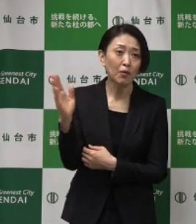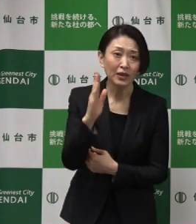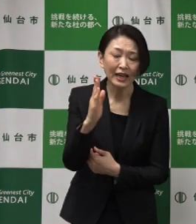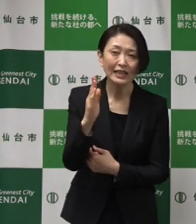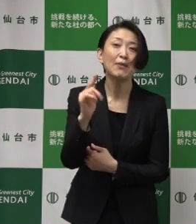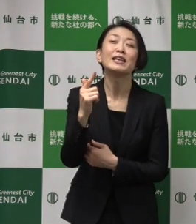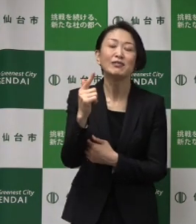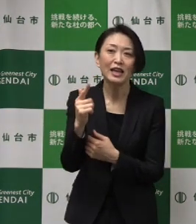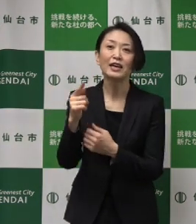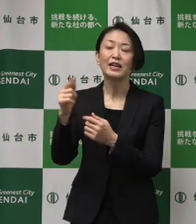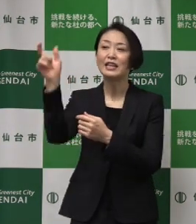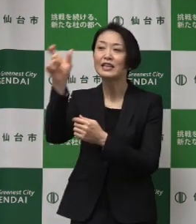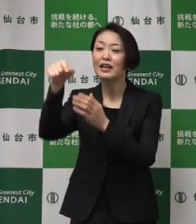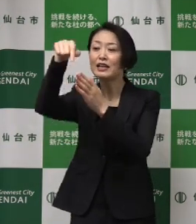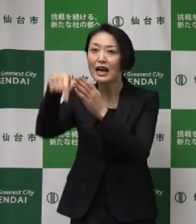ては